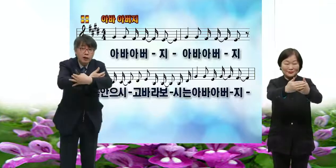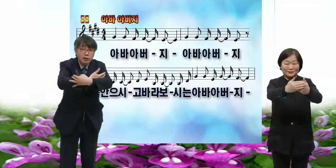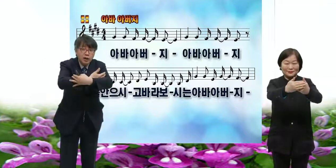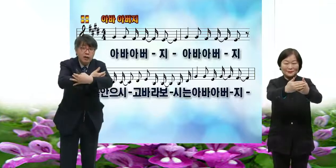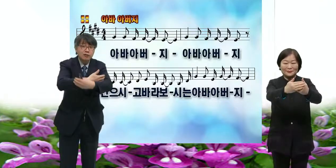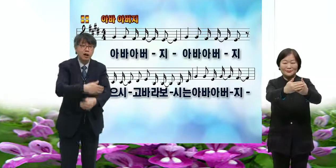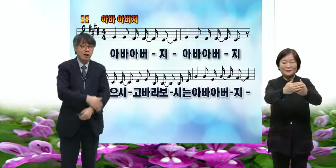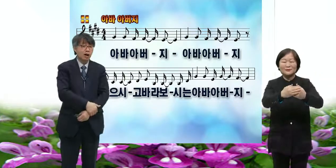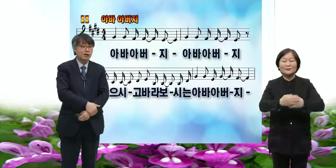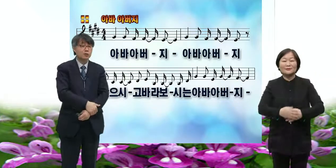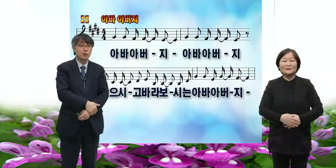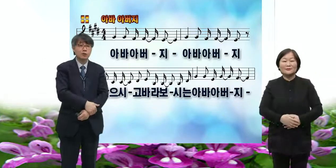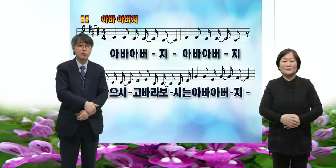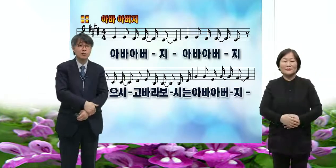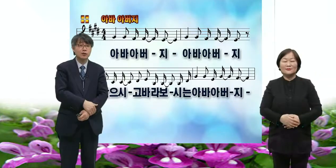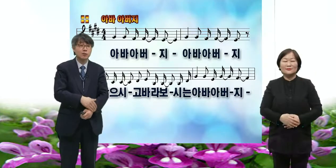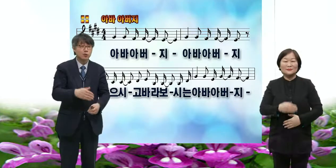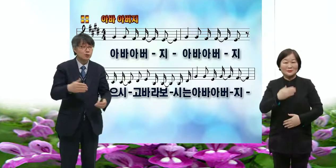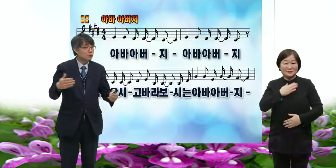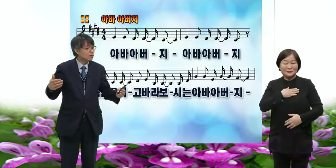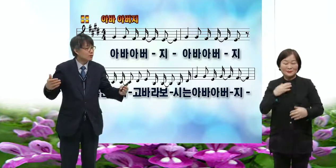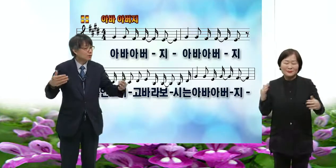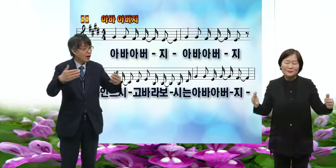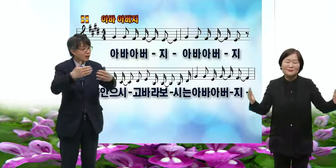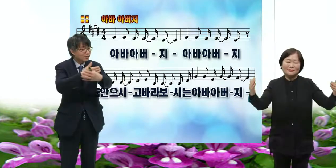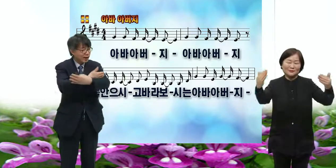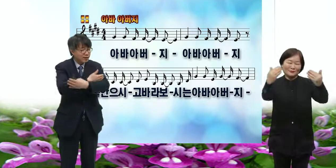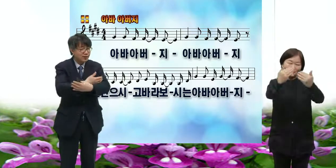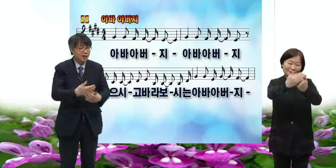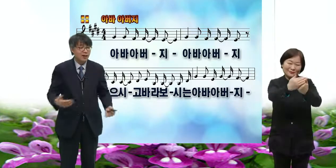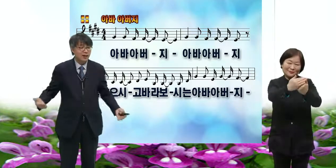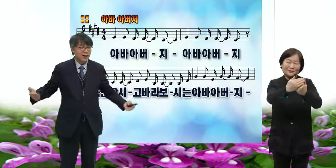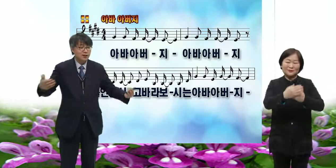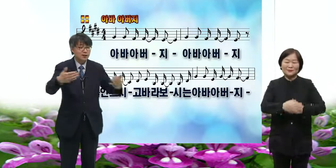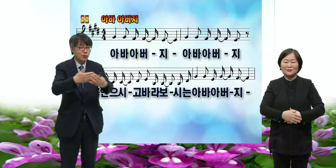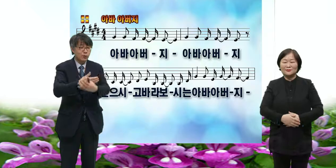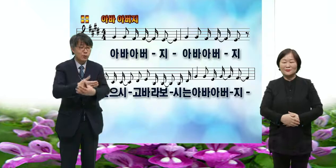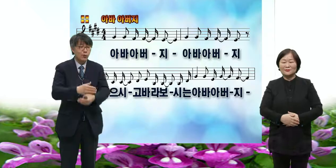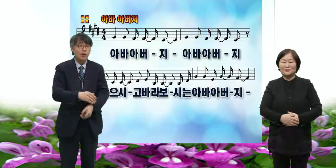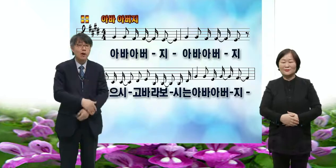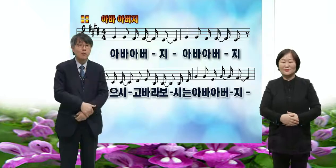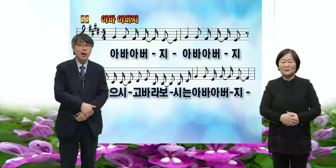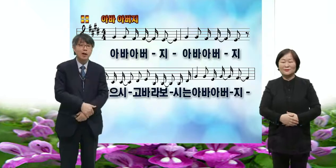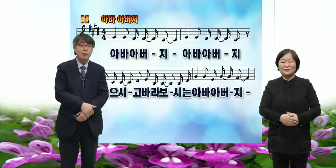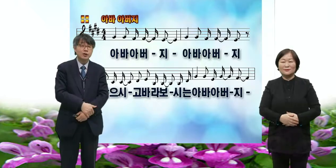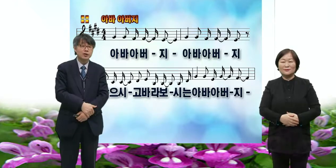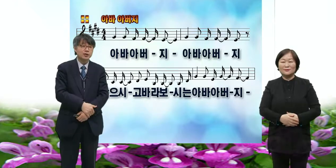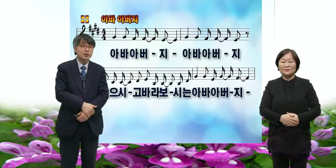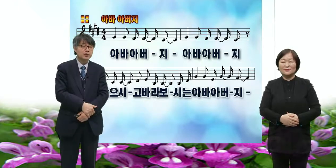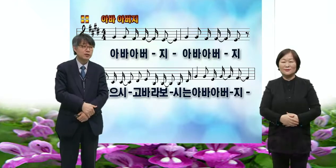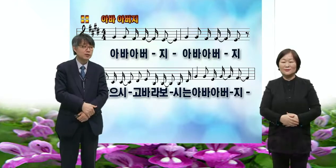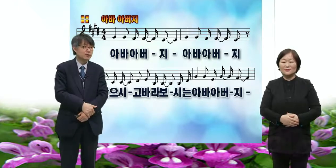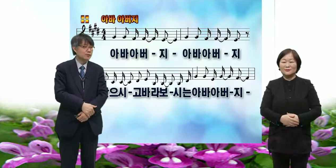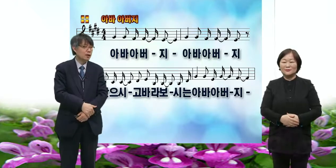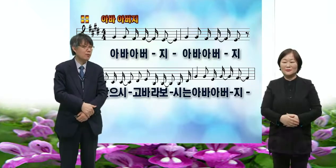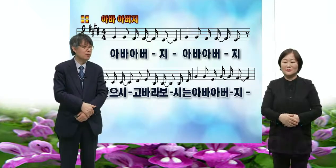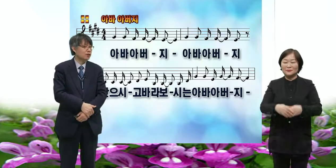이렇게 아는 거, 이거 아시겠죠? 이거 모르시면 다 아시니까. 안으시고 바라보시는 어떻게